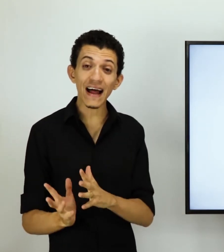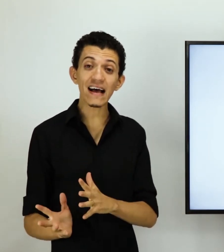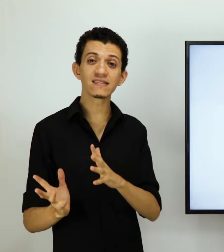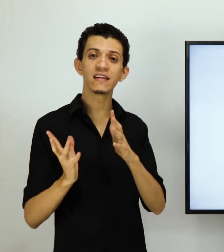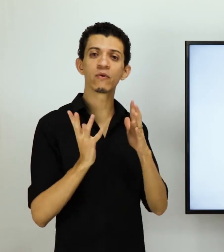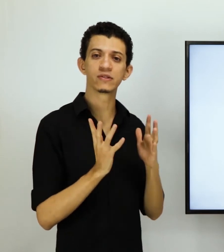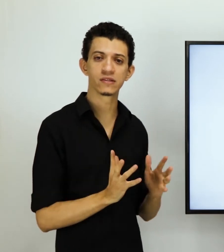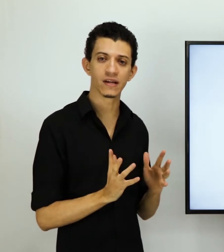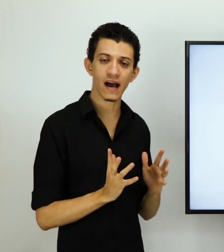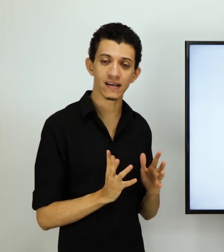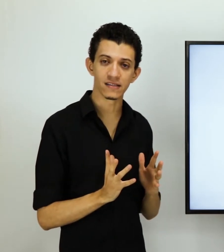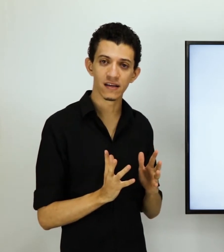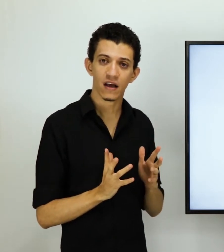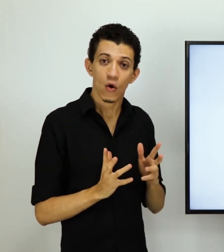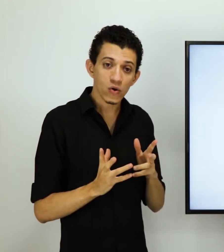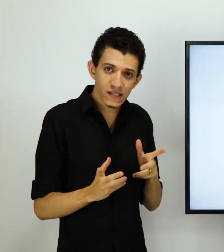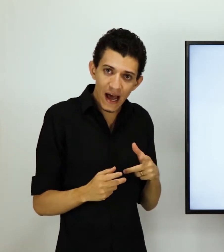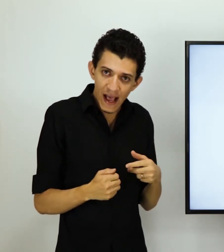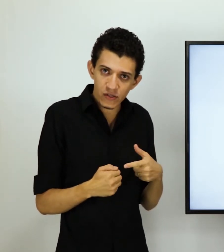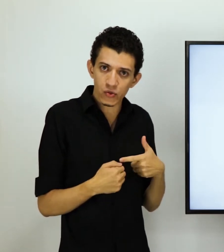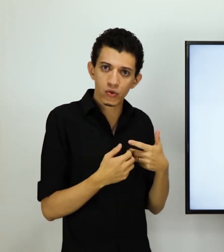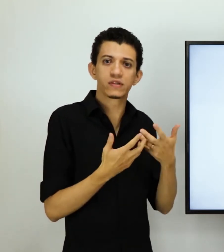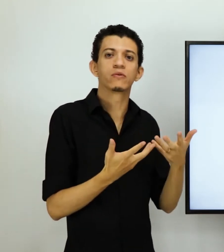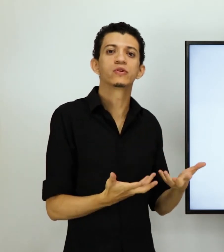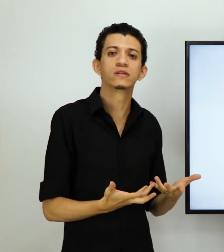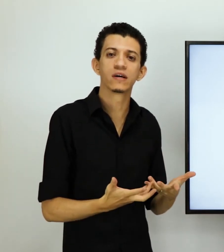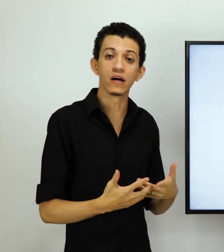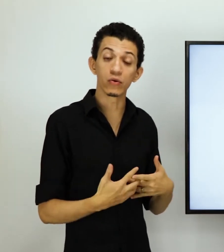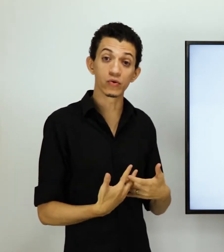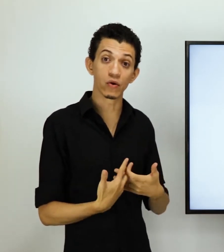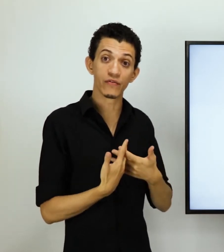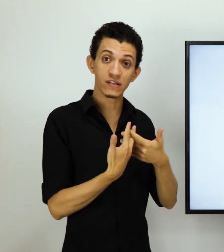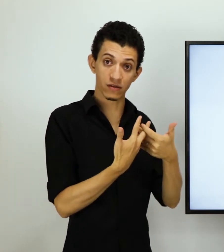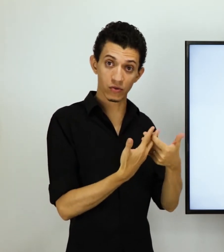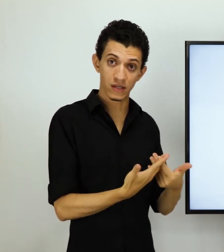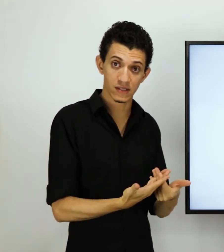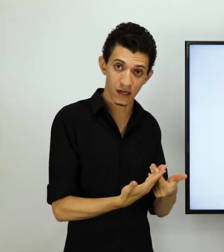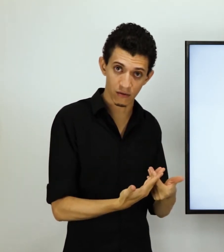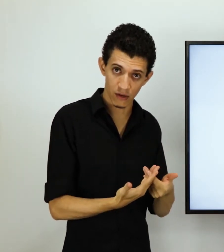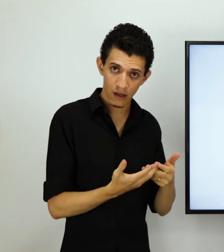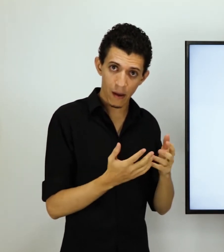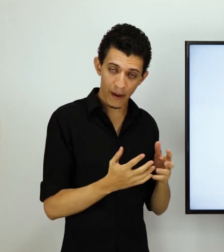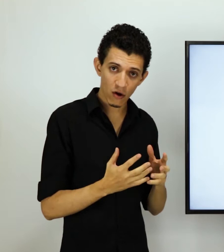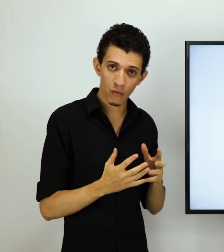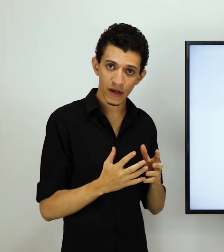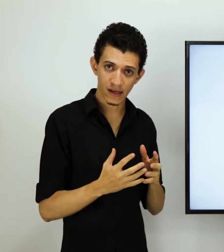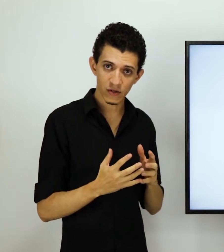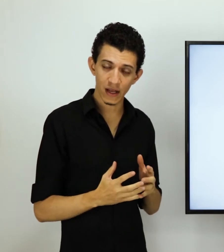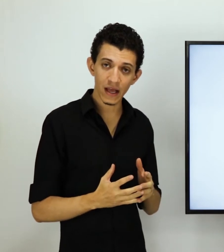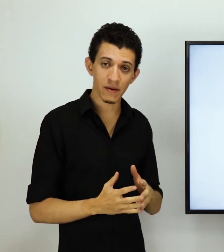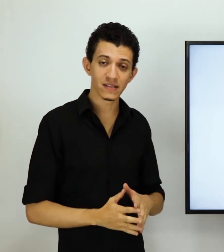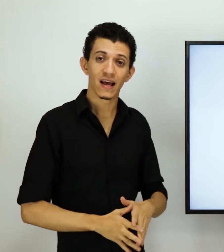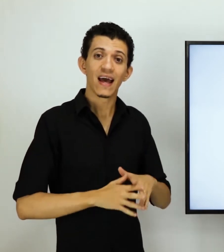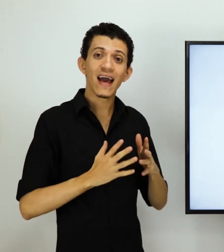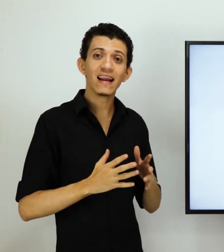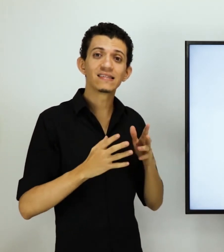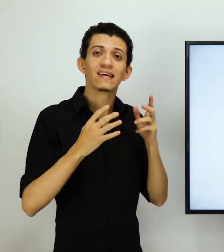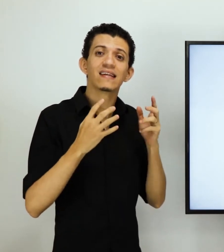nas línguas de sinais, os sinais que os surdos estão utilizando, que os ouvintes estão utilizando para a comunicação em Libras, eles